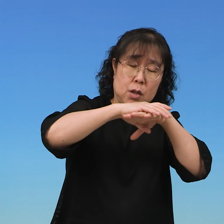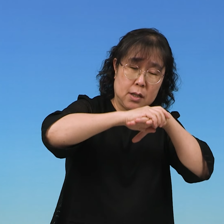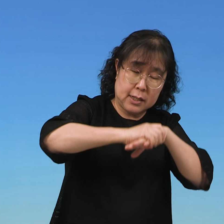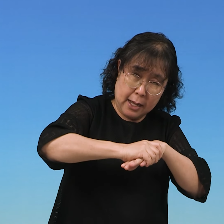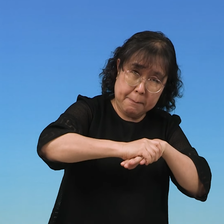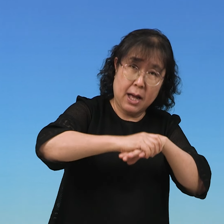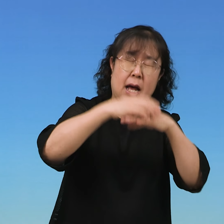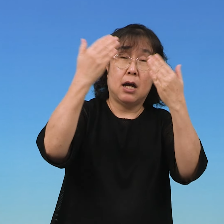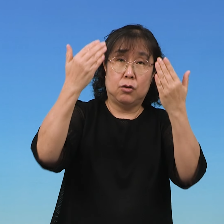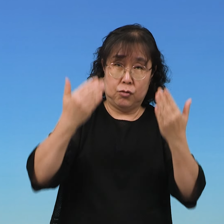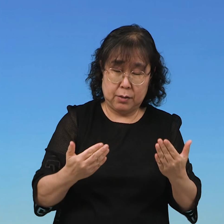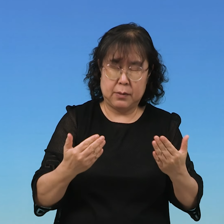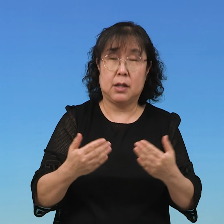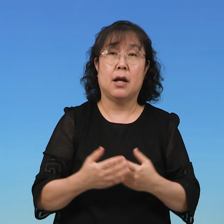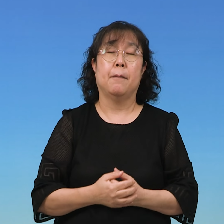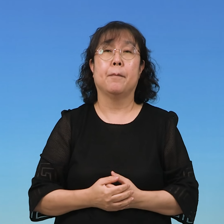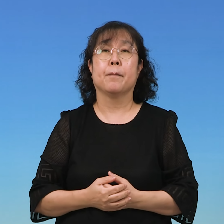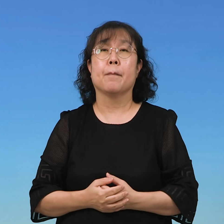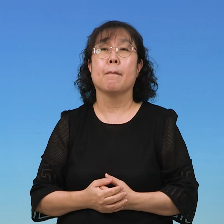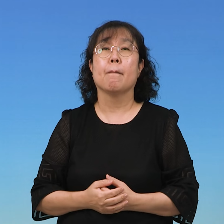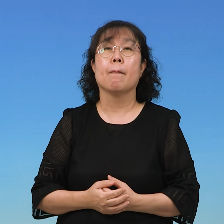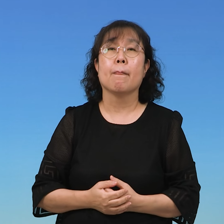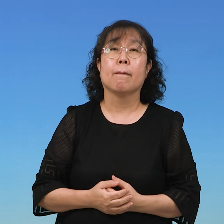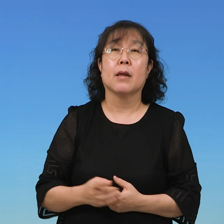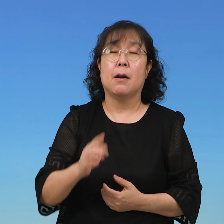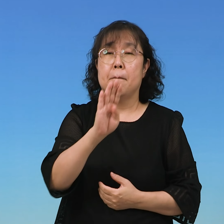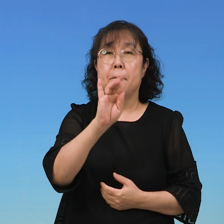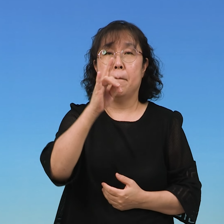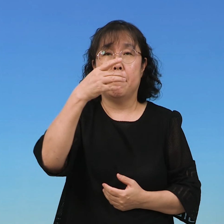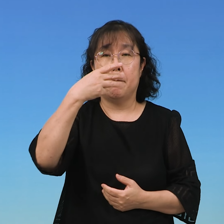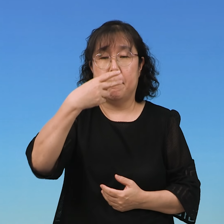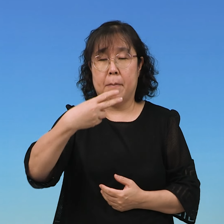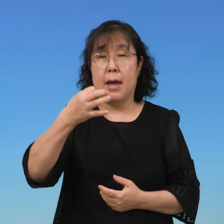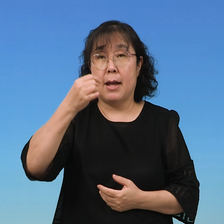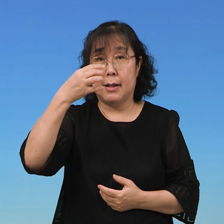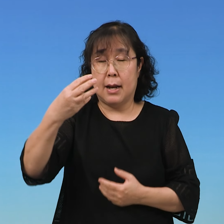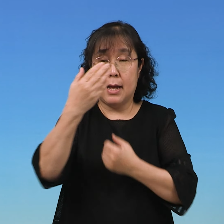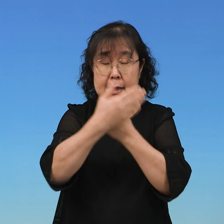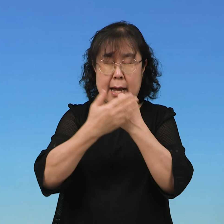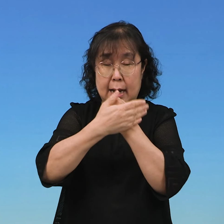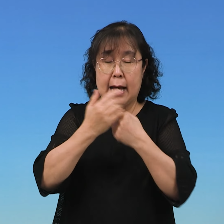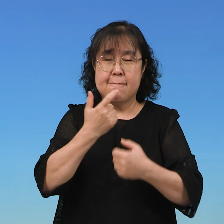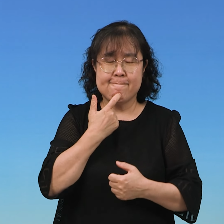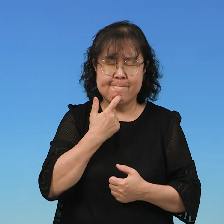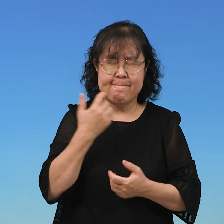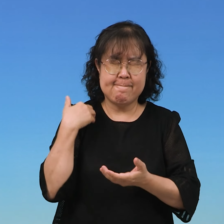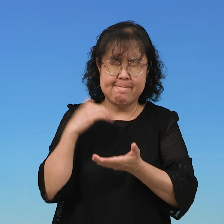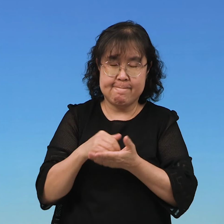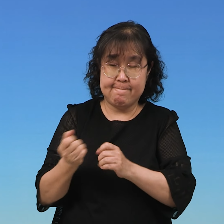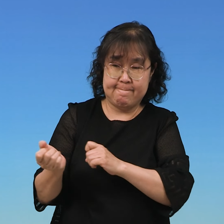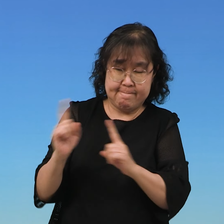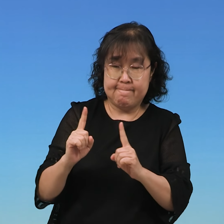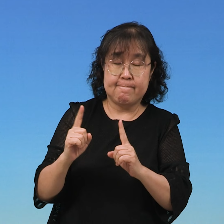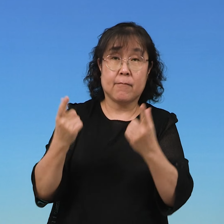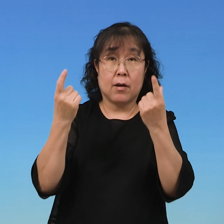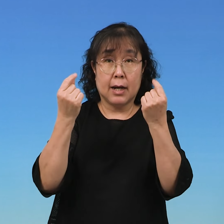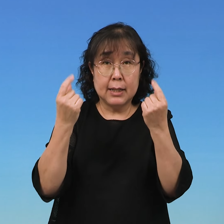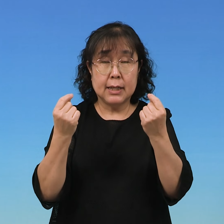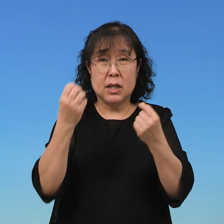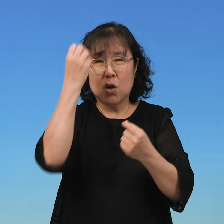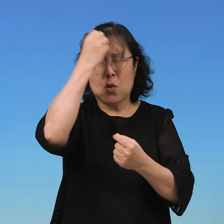다가와 손 내미시네. 이 베델의 은혜가 야곱을 회복시켜 주었듯이